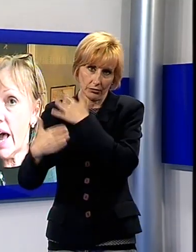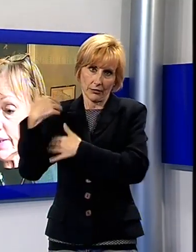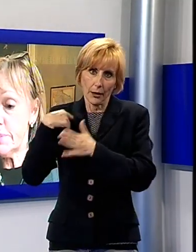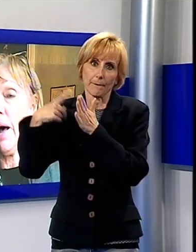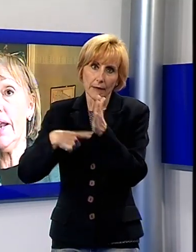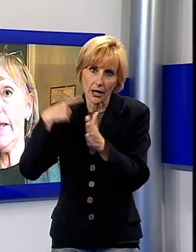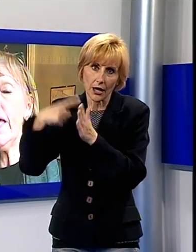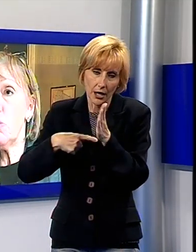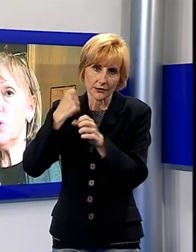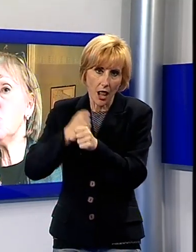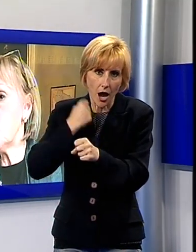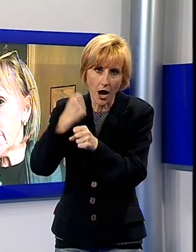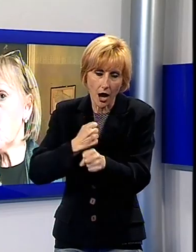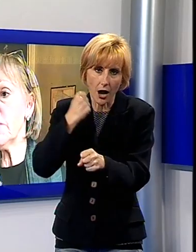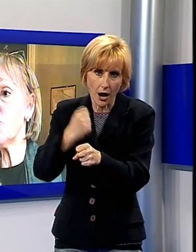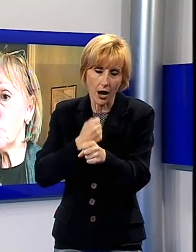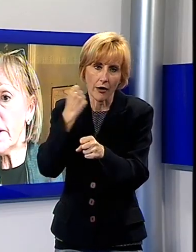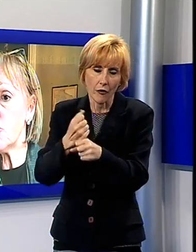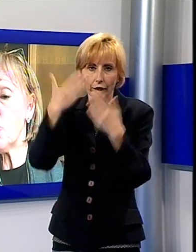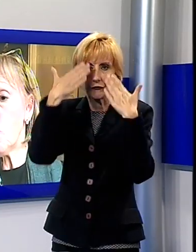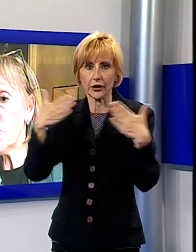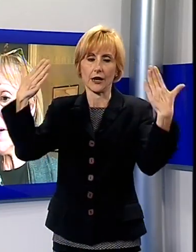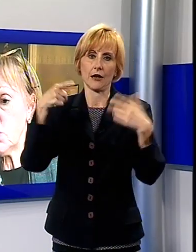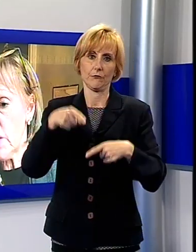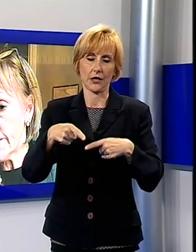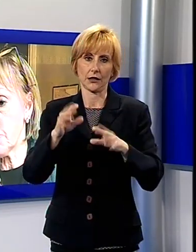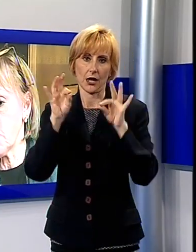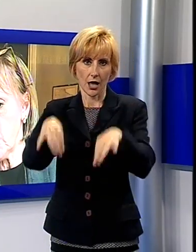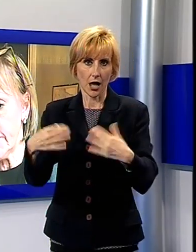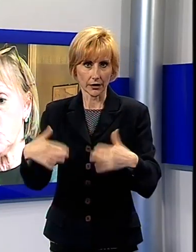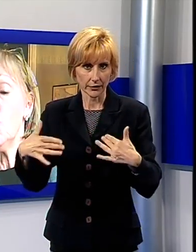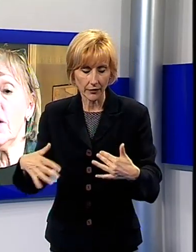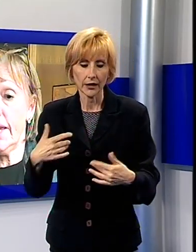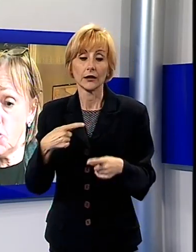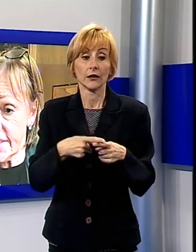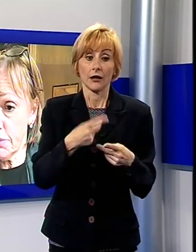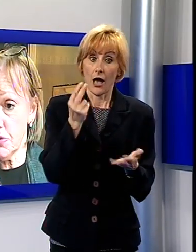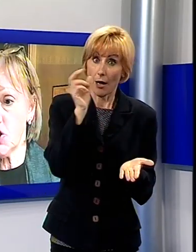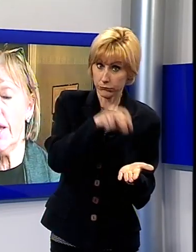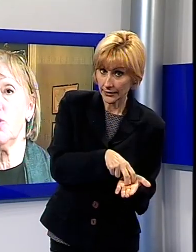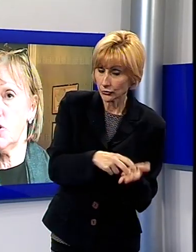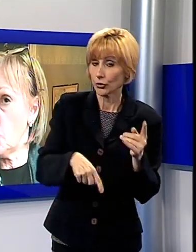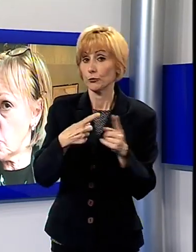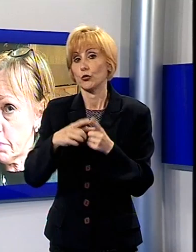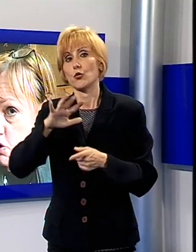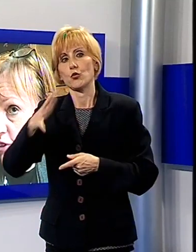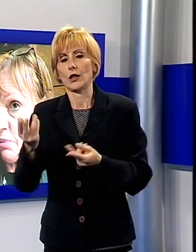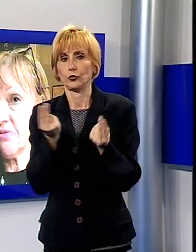alle spalle, quindi un ulteriore strumento oltre ad un altro progetto che già stiamo facendo, ricordo il progetto